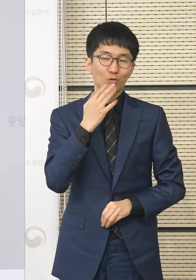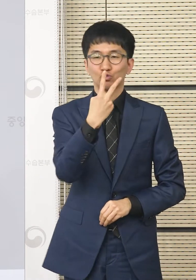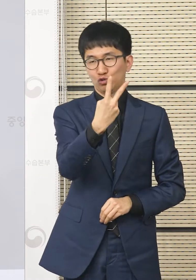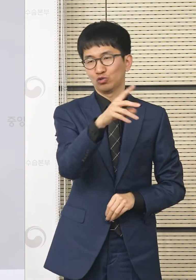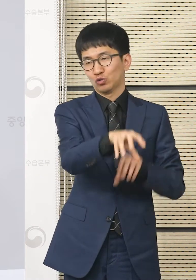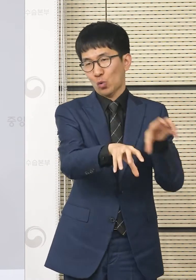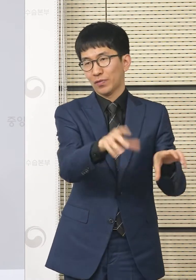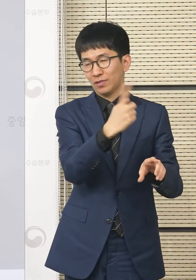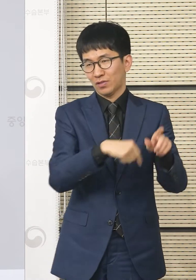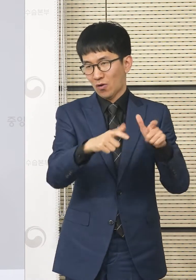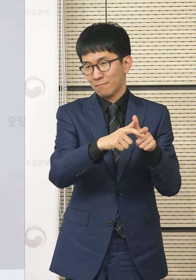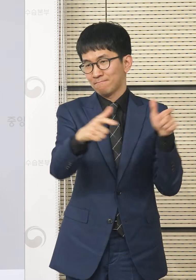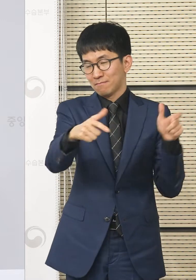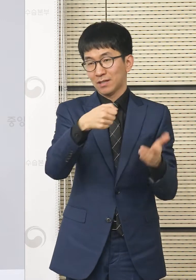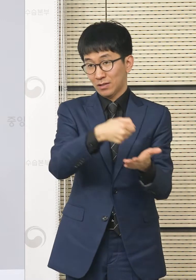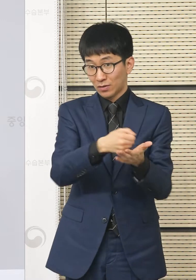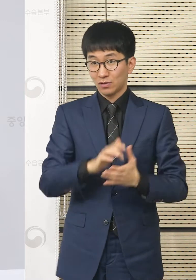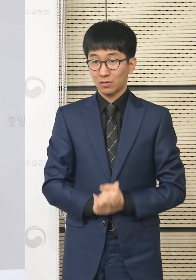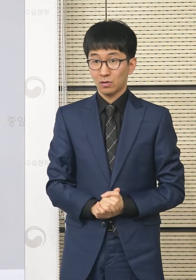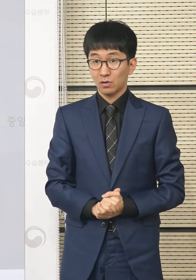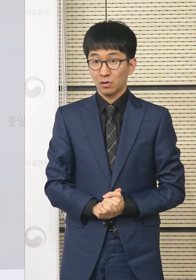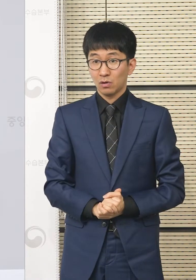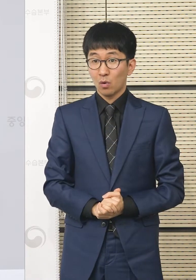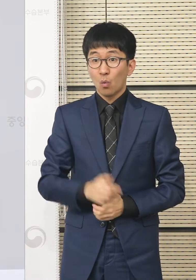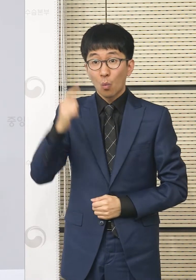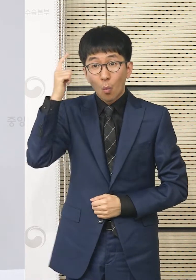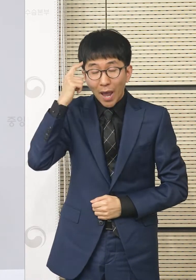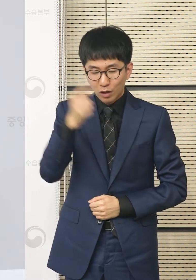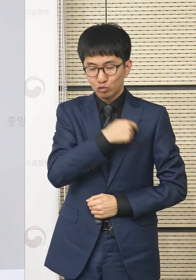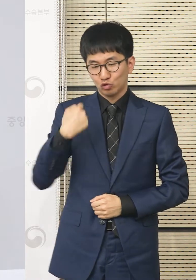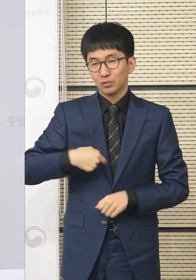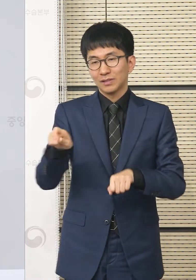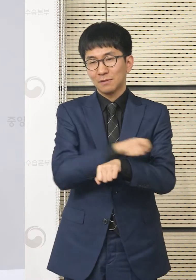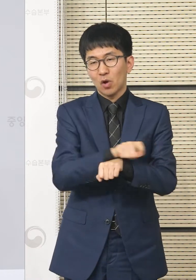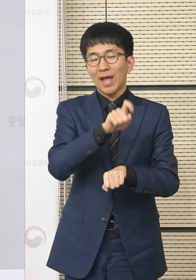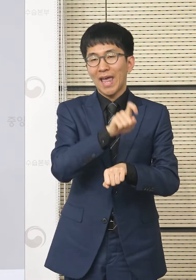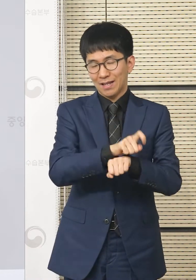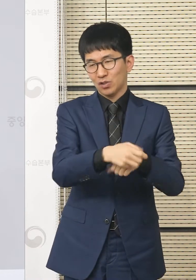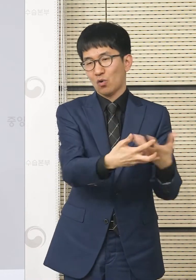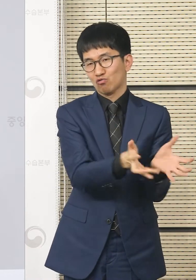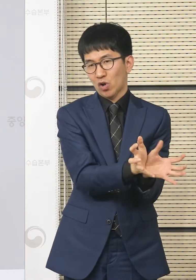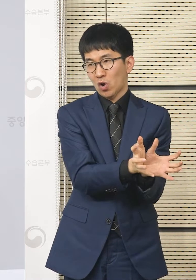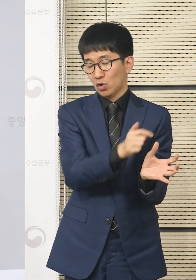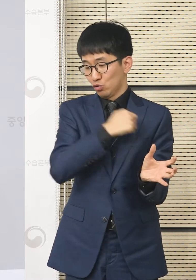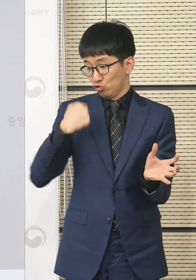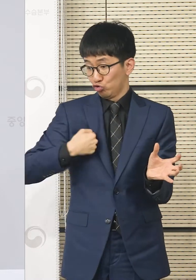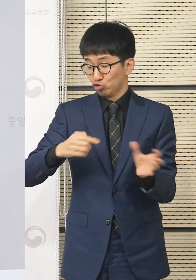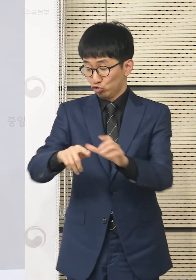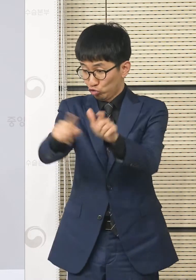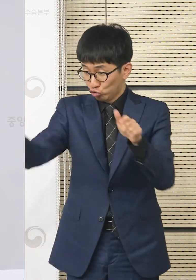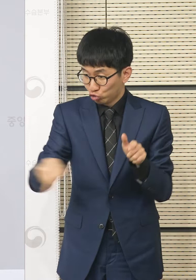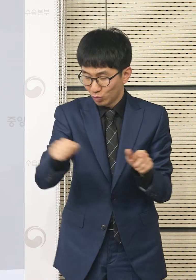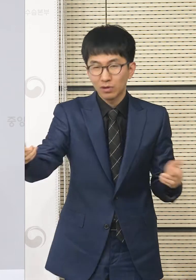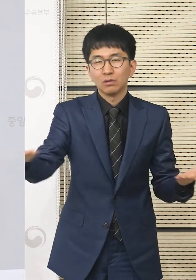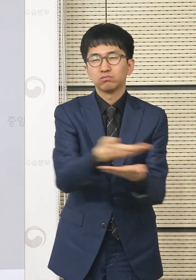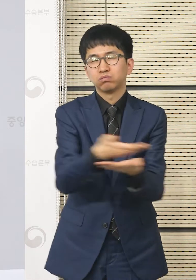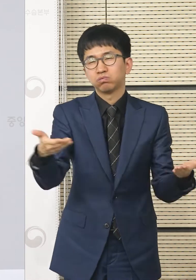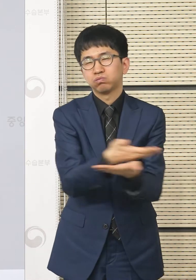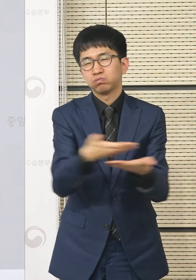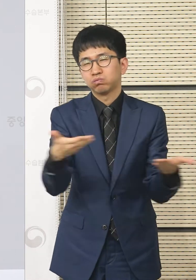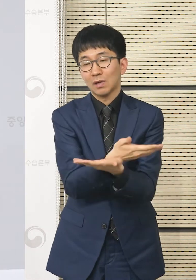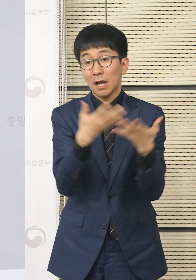추가되었습니다. 홍콩과 마카오는 중국의 특별 행정구역으로 중국 본토와 왕래가 많고